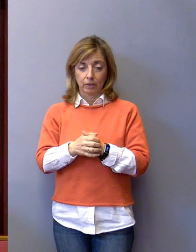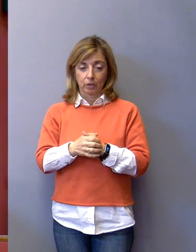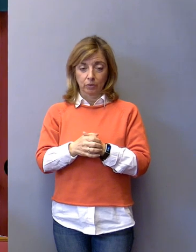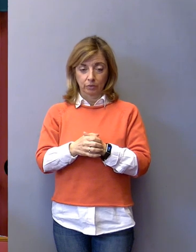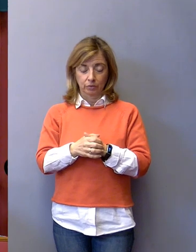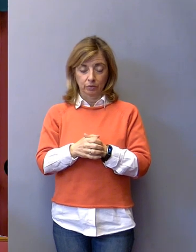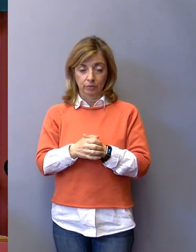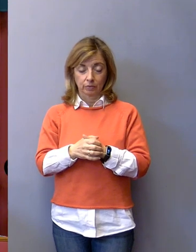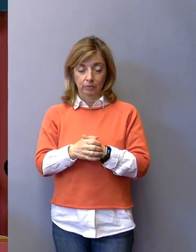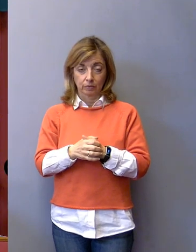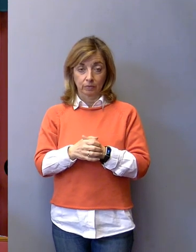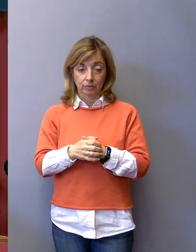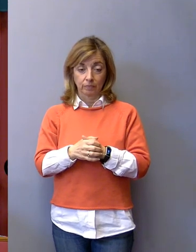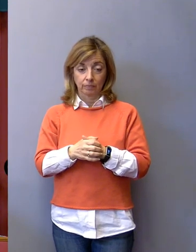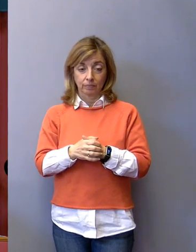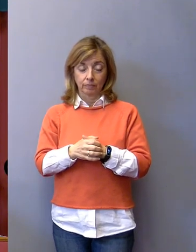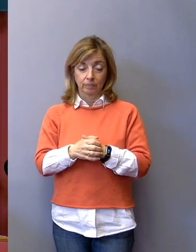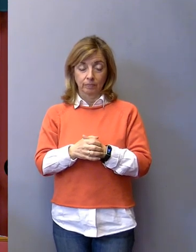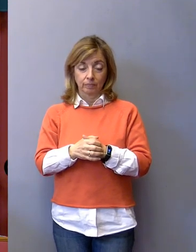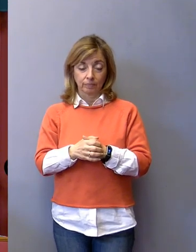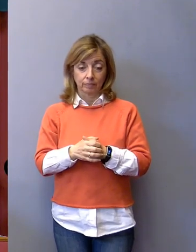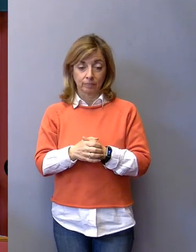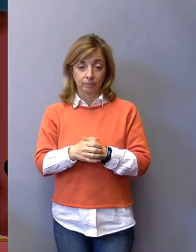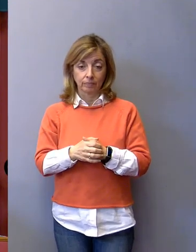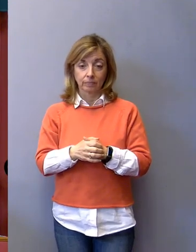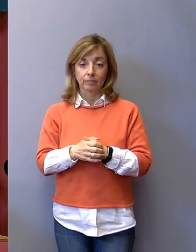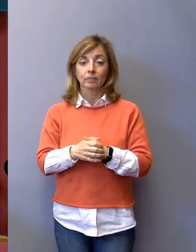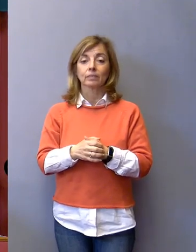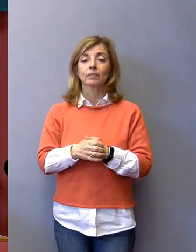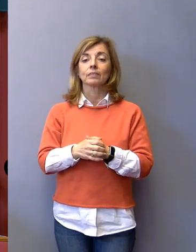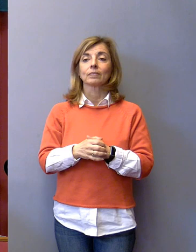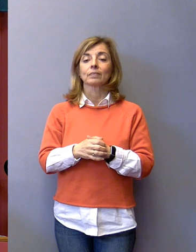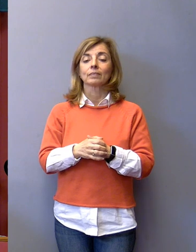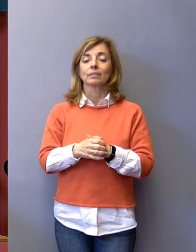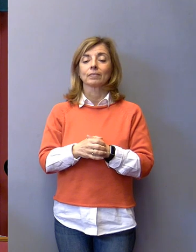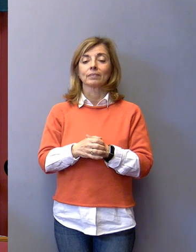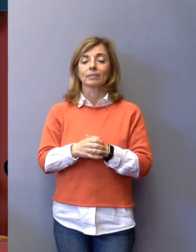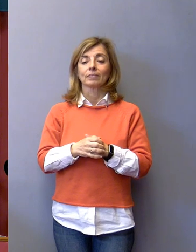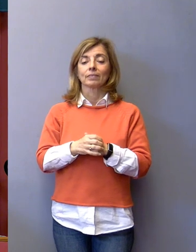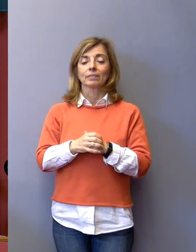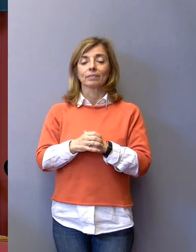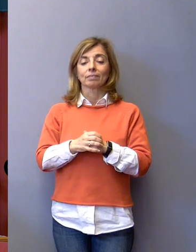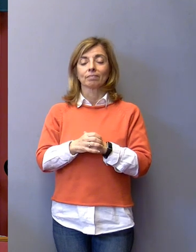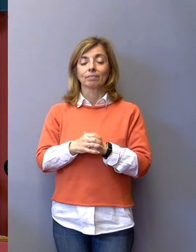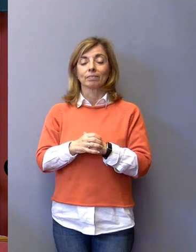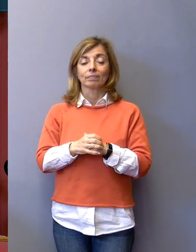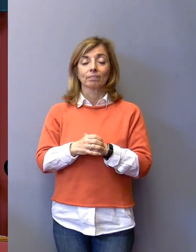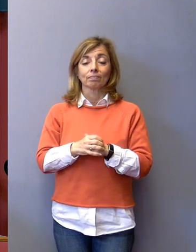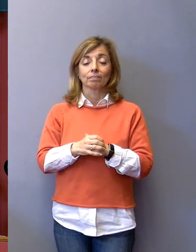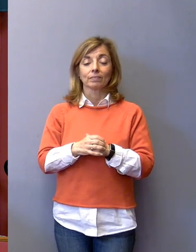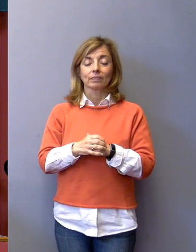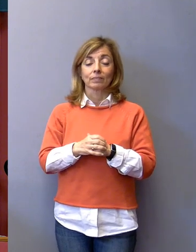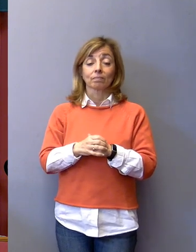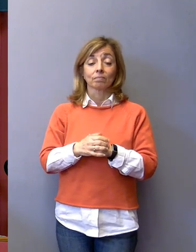568 giusto mi sembra di sì ok 568 per i motivi che ha